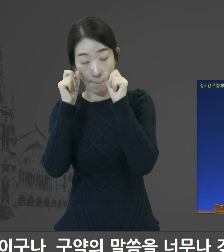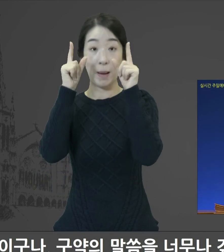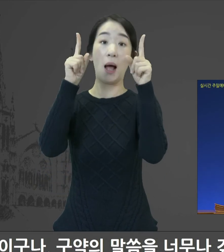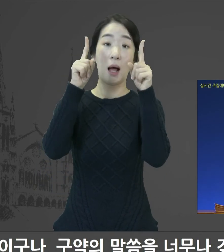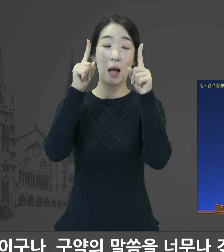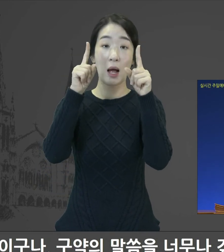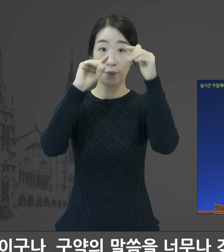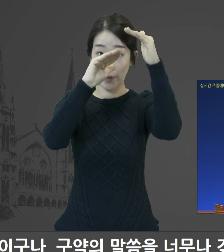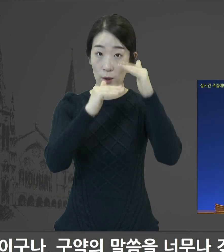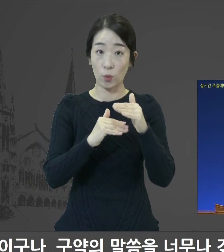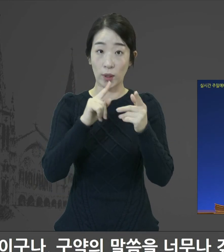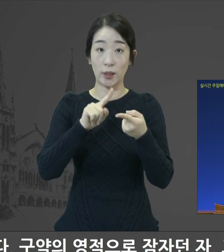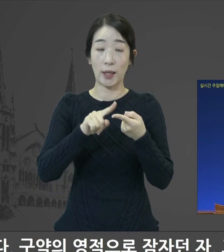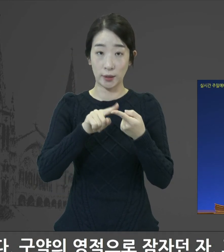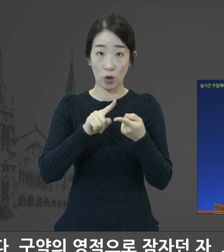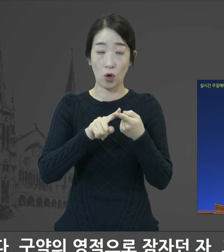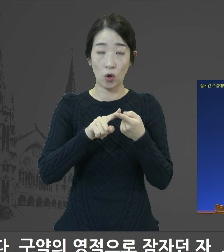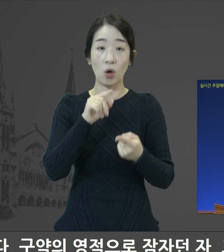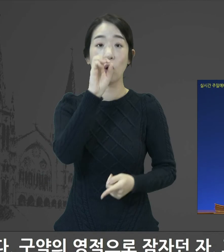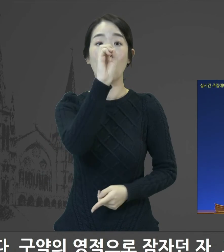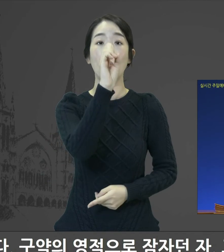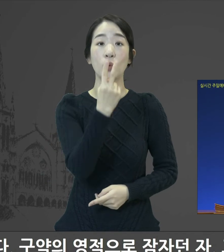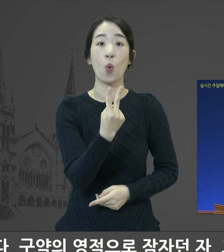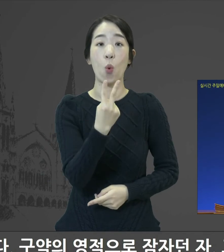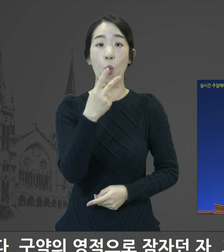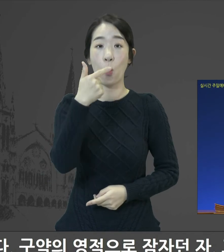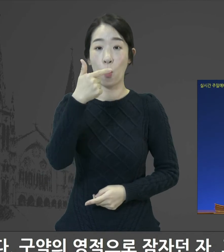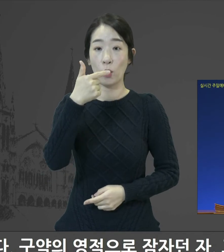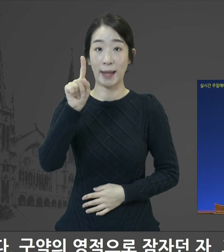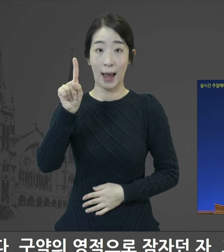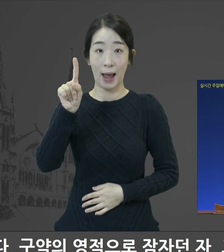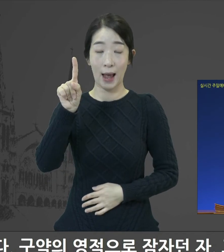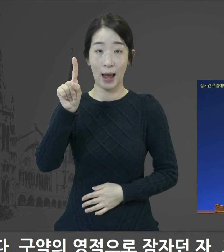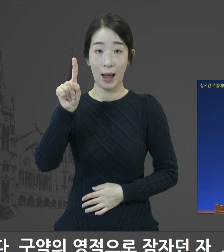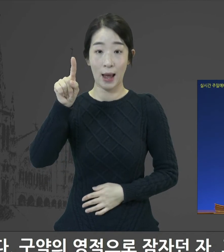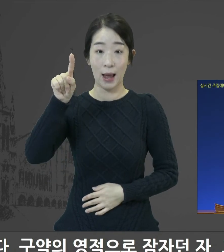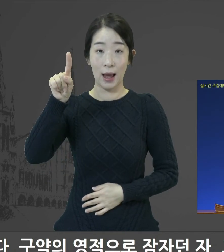하나가 요나서입니다. 여러분,